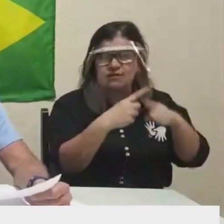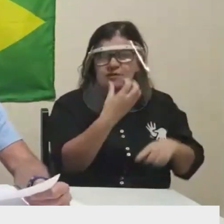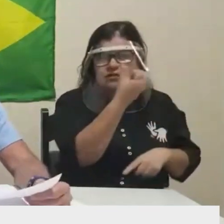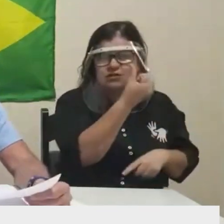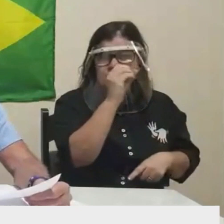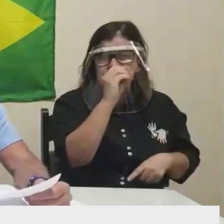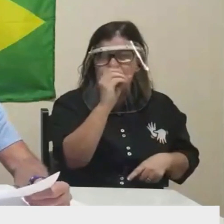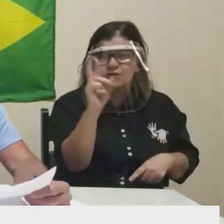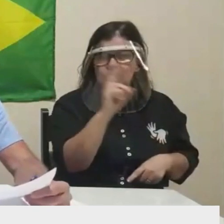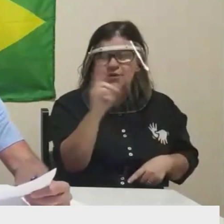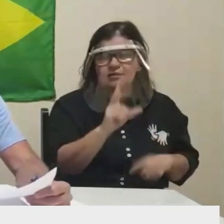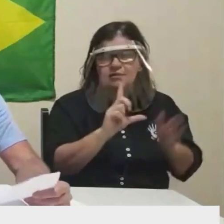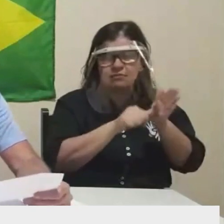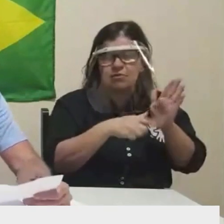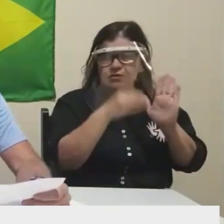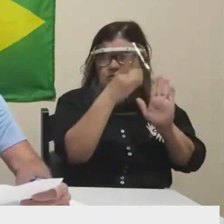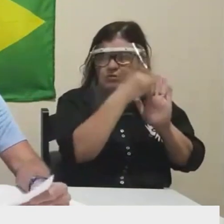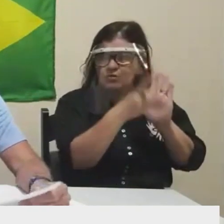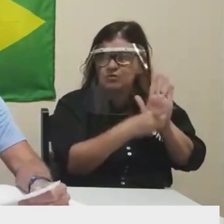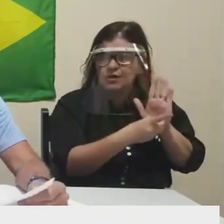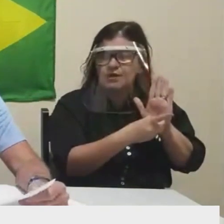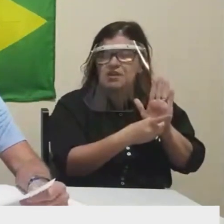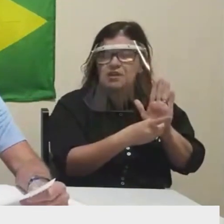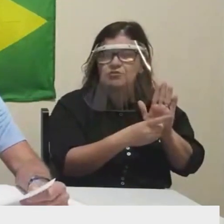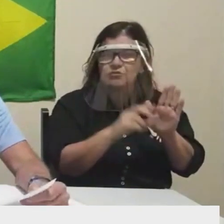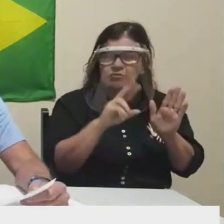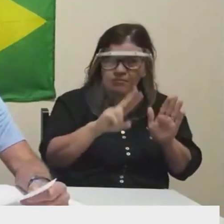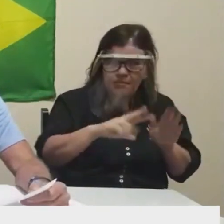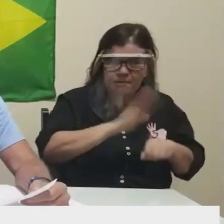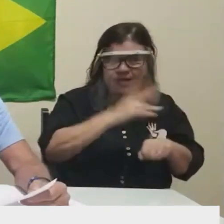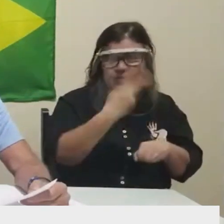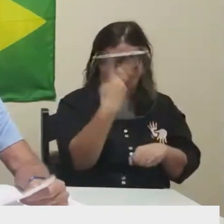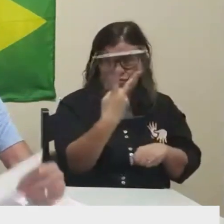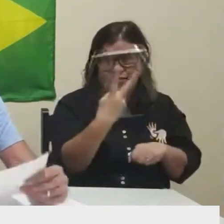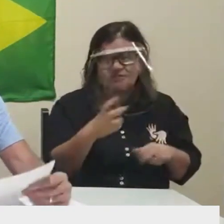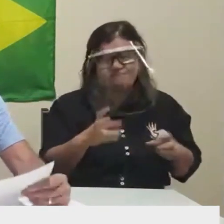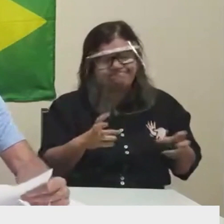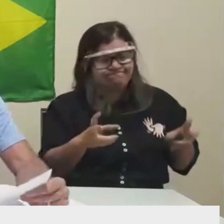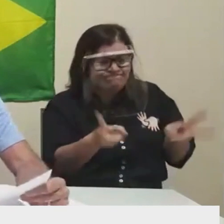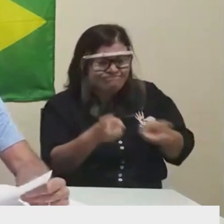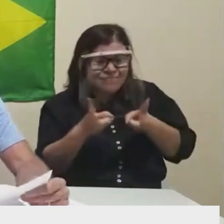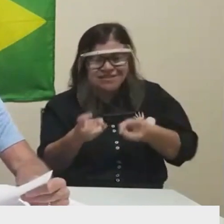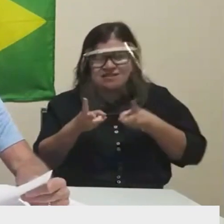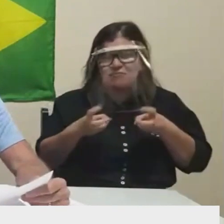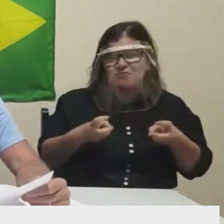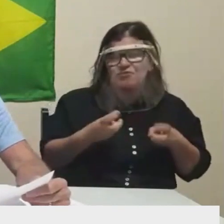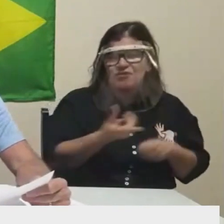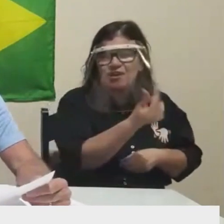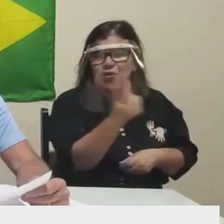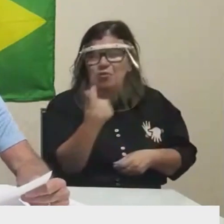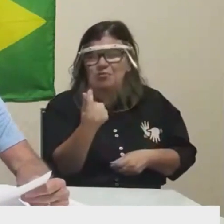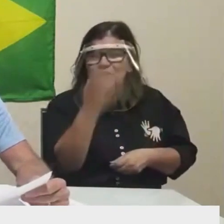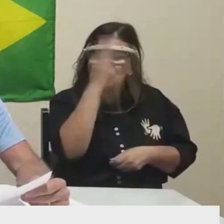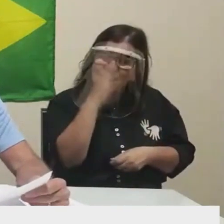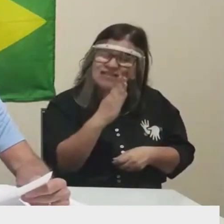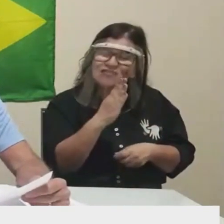decreto, prorrogamos mais 2. E daí sentimos que a economia seria, a economia do Brasil, né? É, tinha